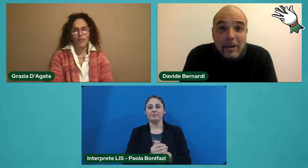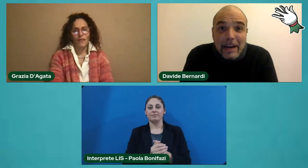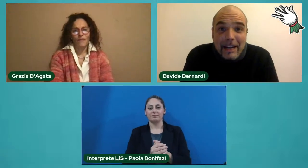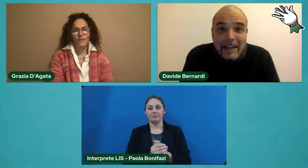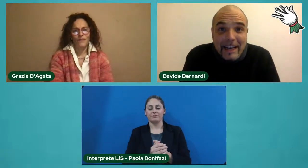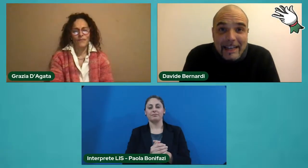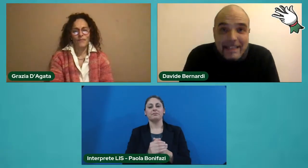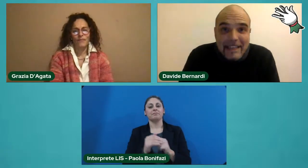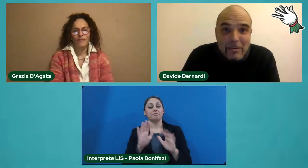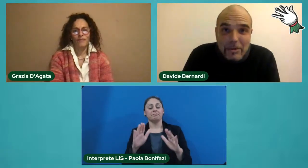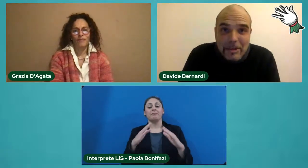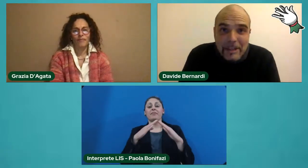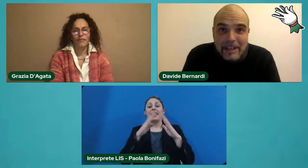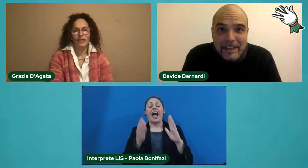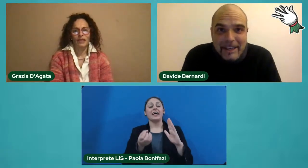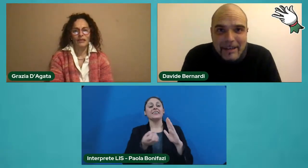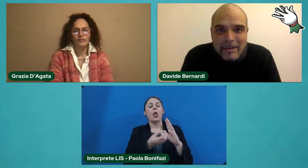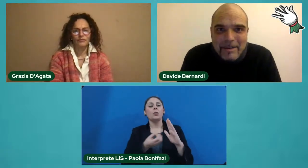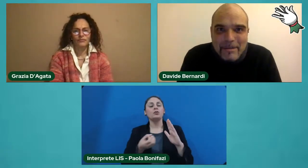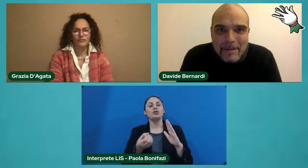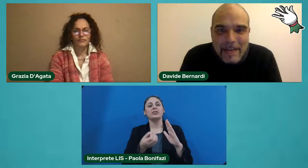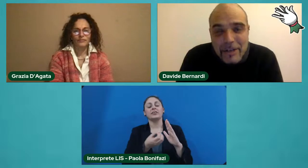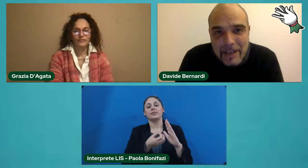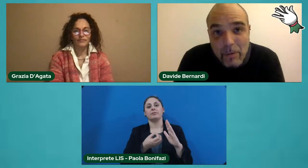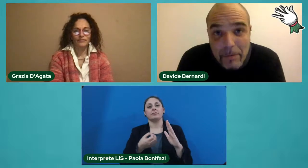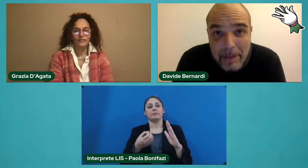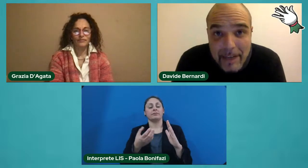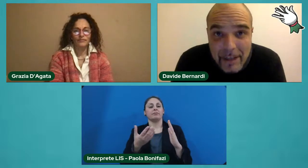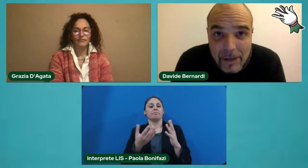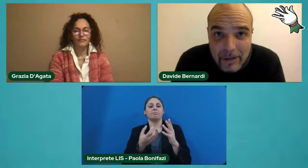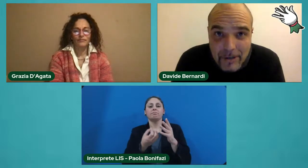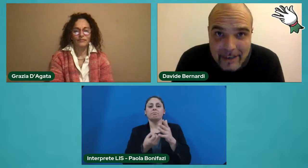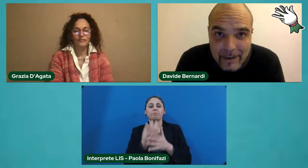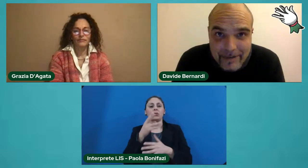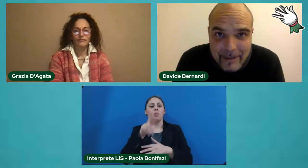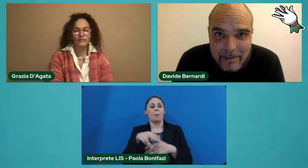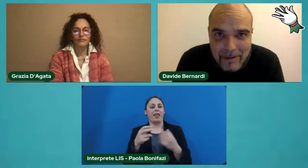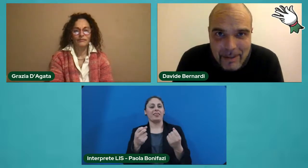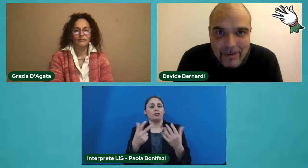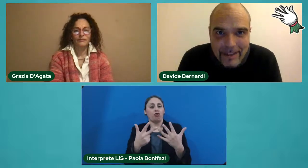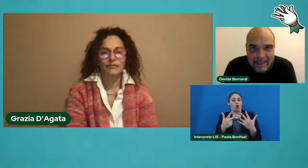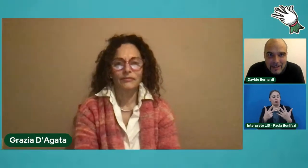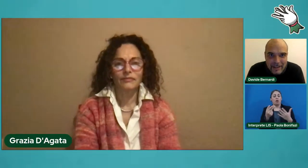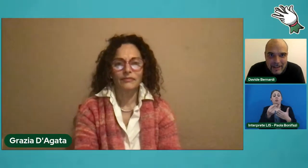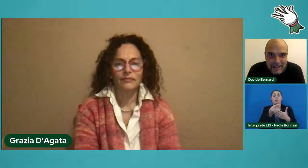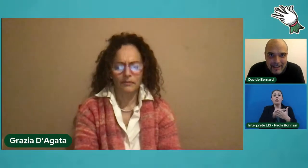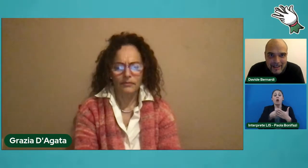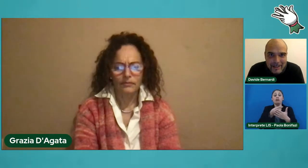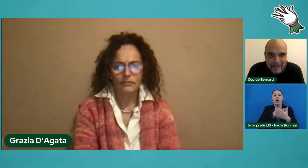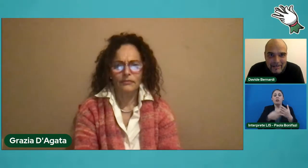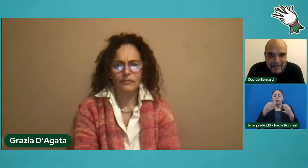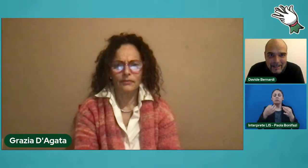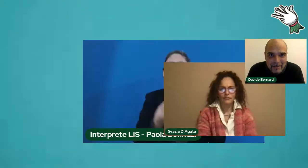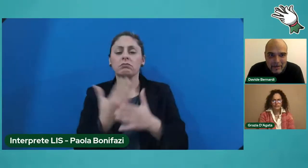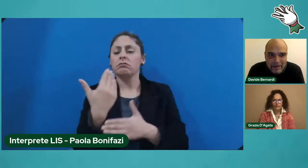Allora, la Casa delle Luci in questo nasce nel 2018, intanto. È un progetto che nasce recentemente, poco fa.